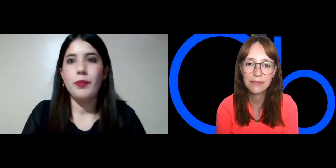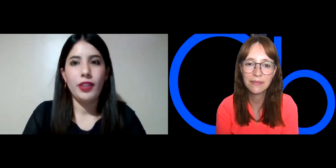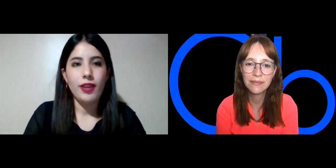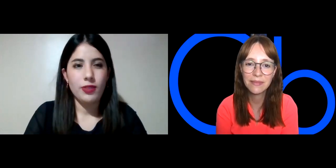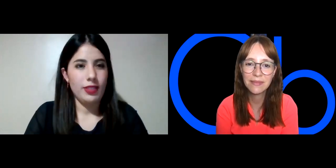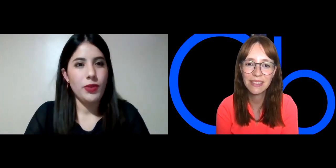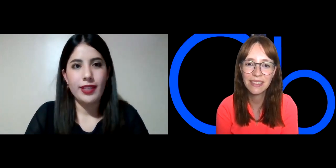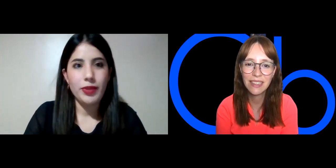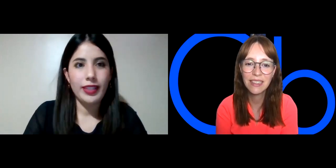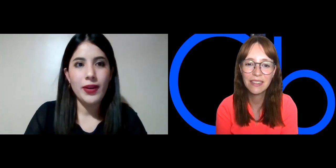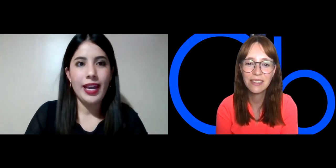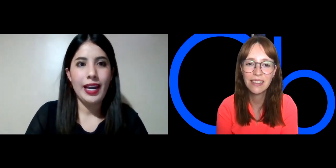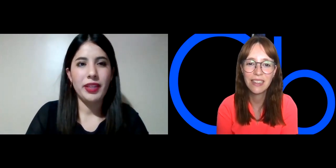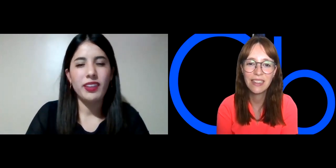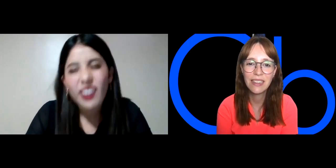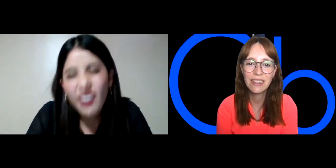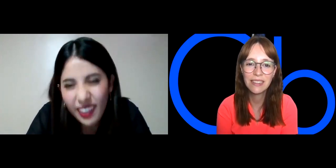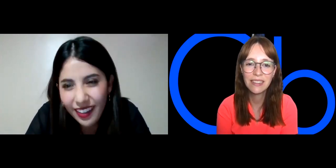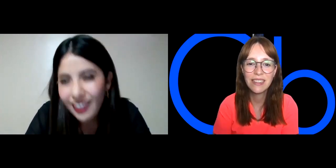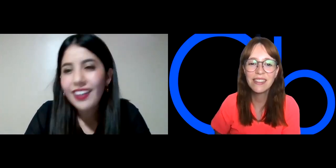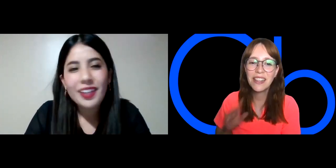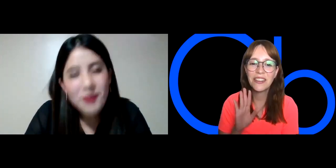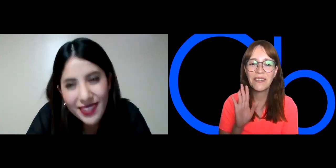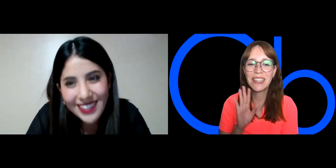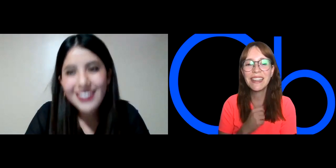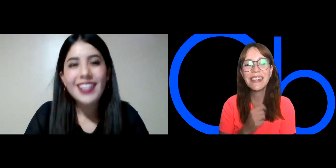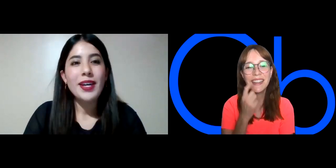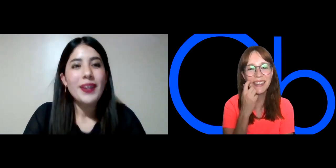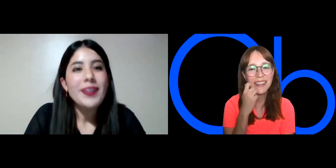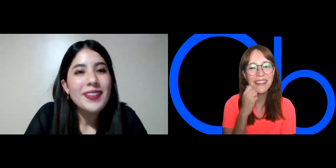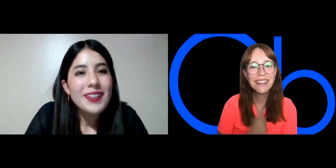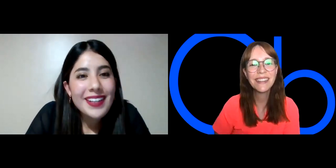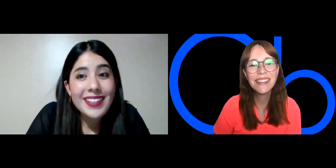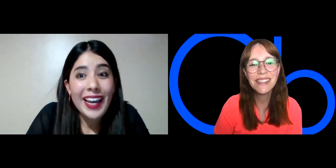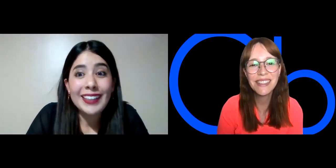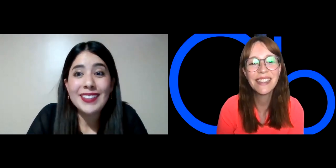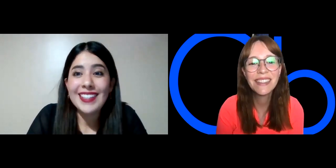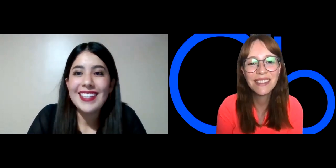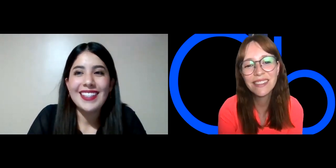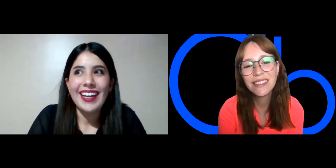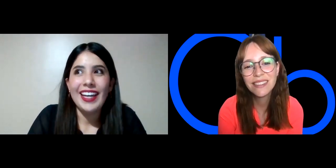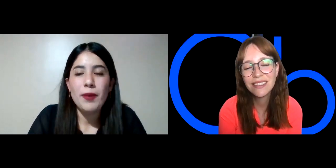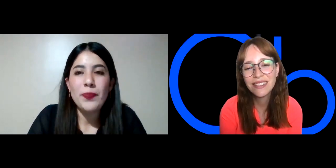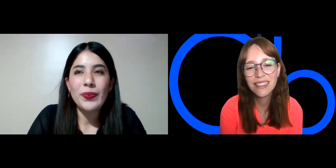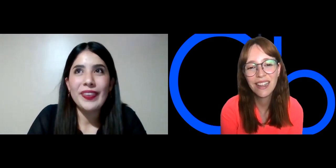estar repitiendo las cosas, como que siempre tengo la mañita de ¿qué? ¿Qué me Sí. dices? Sí, entonces,